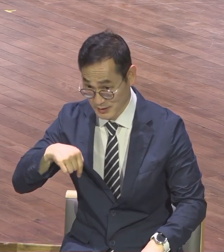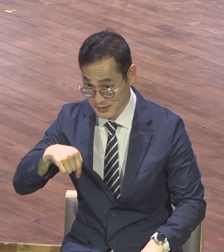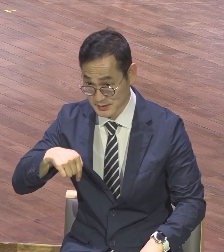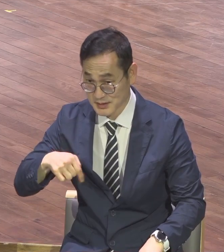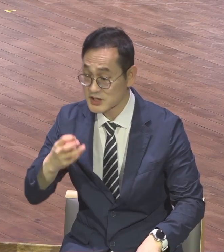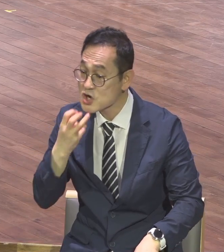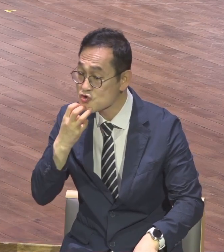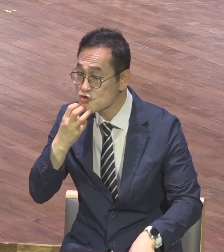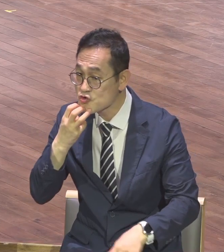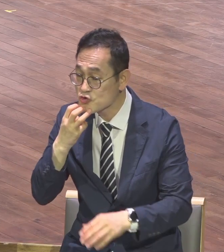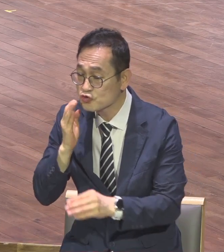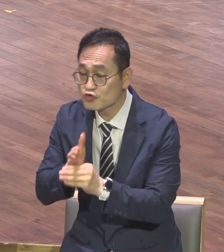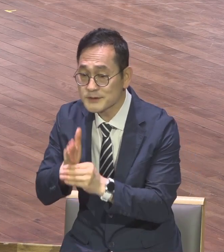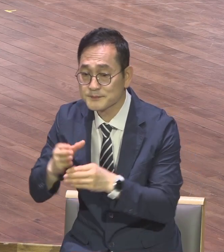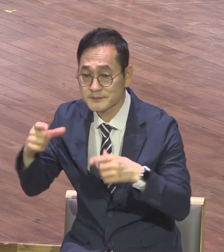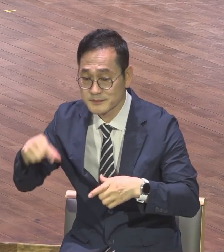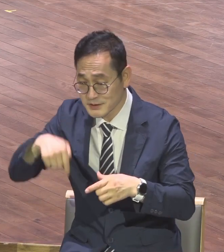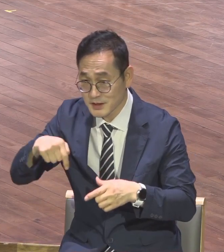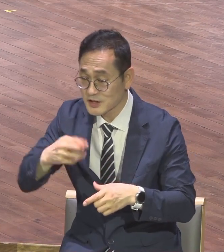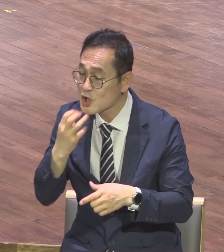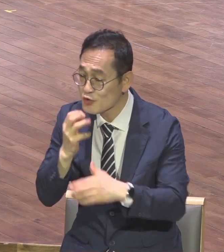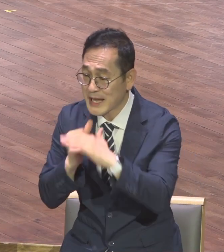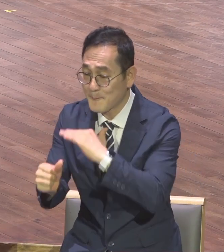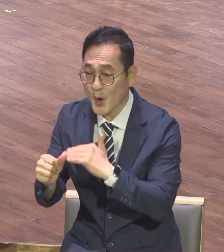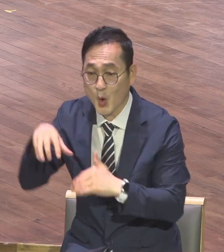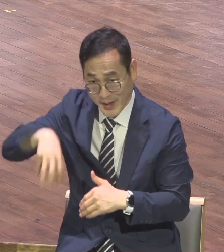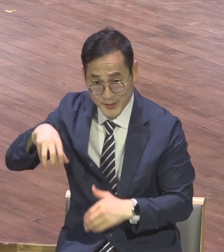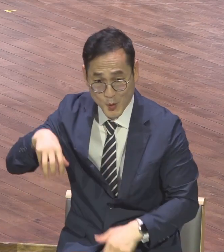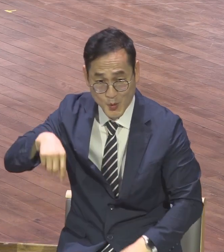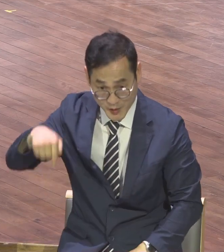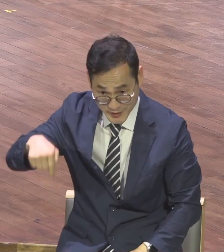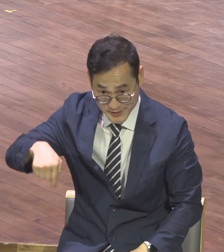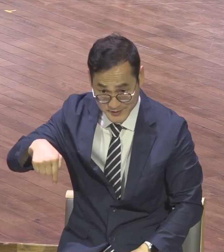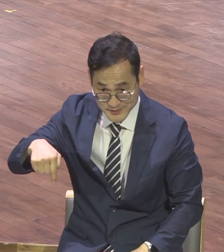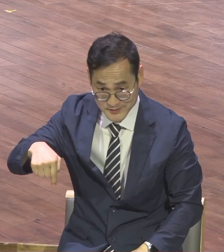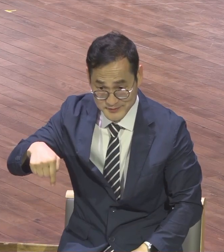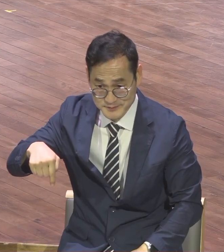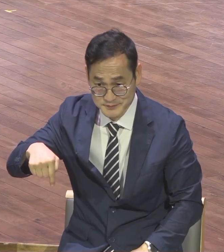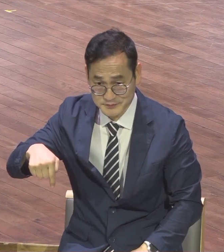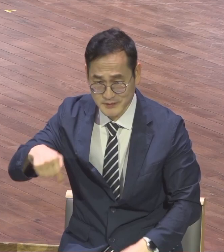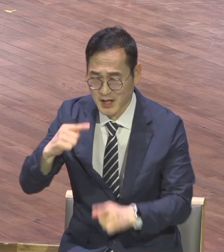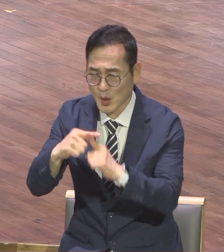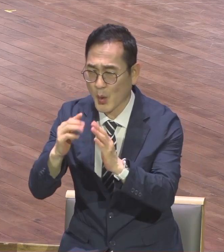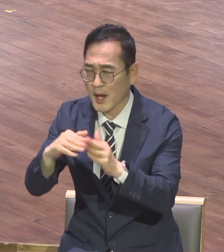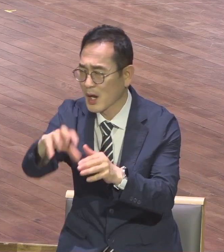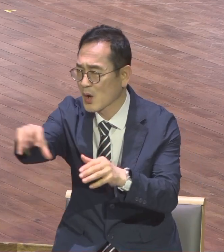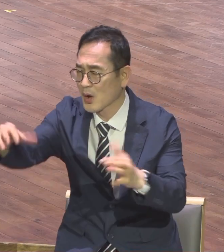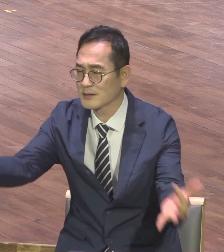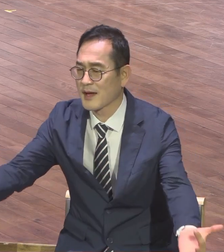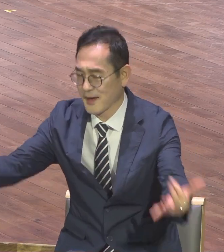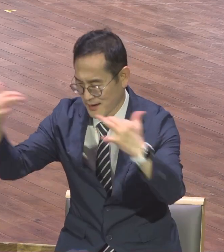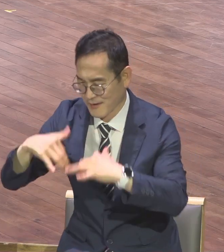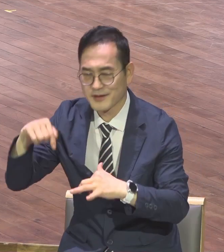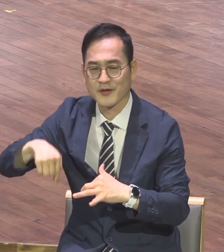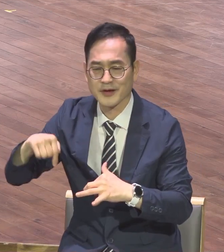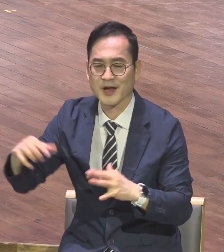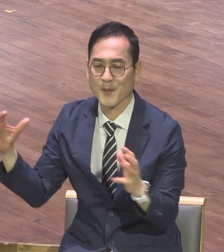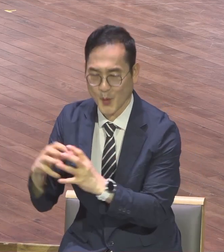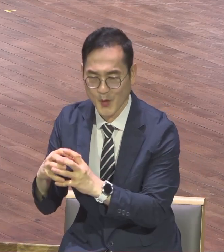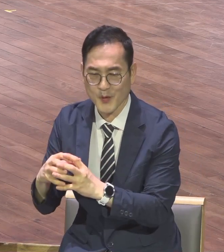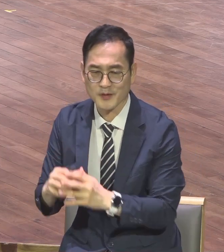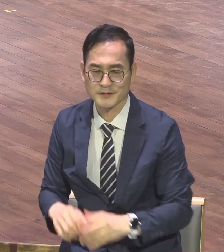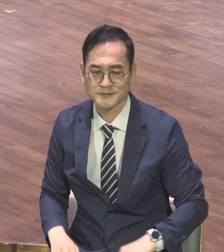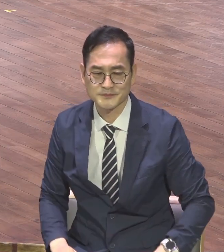대표하는 지역 타운이기 때문에 이 서울에 있는 이 모든 교회들이 또 이렇게 렘넌트 이 자리에 다